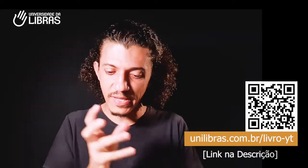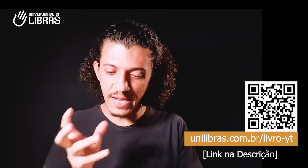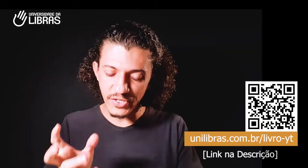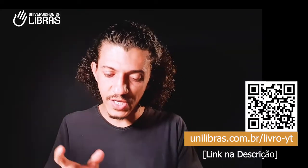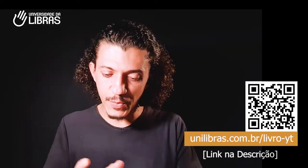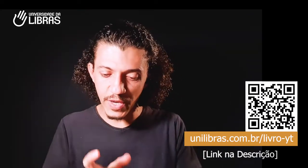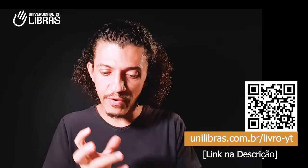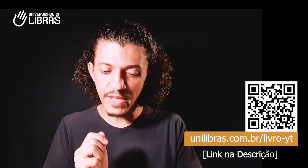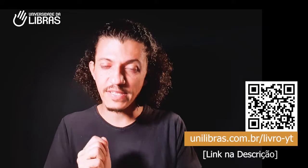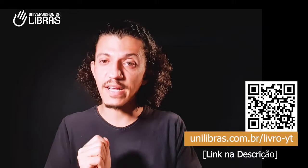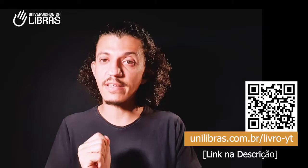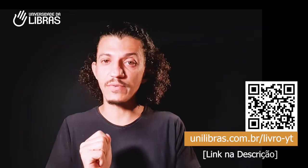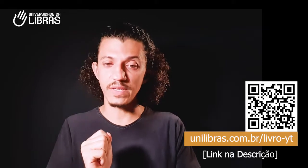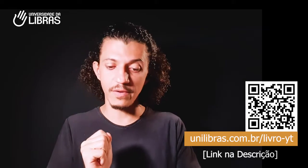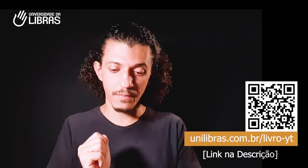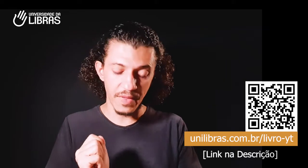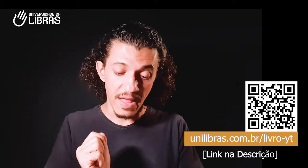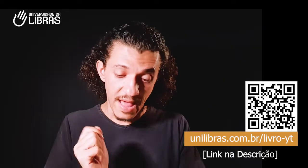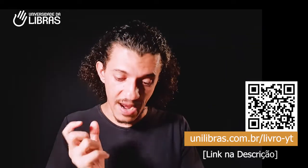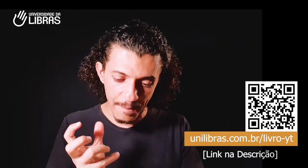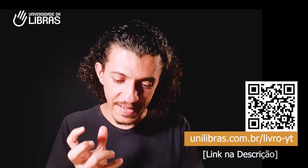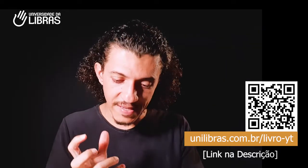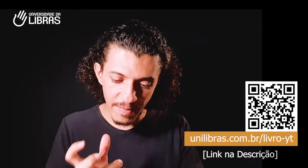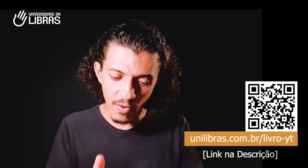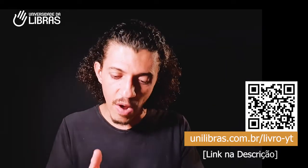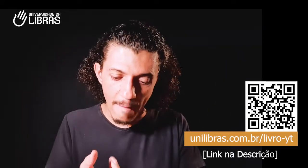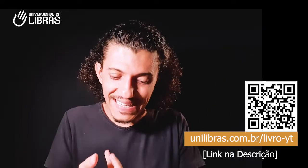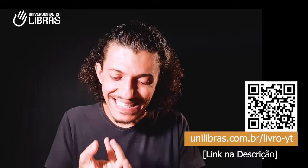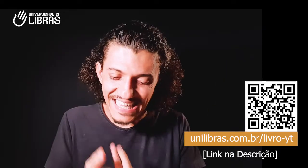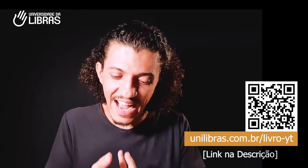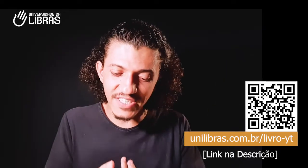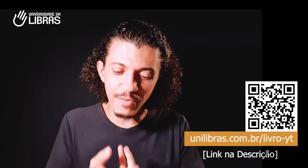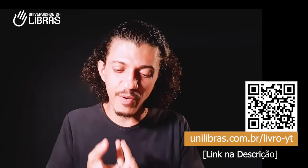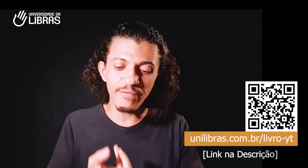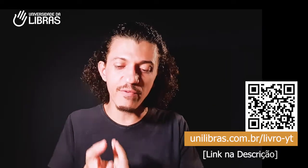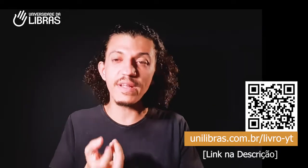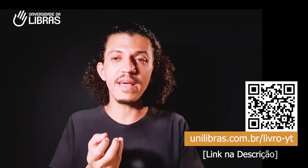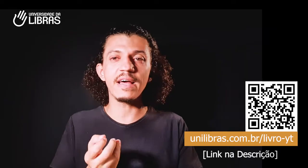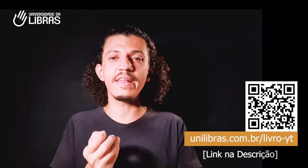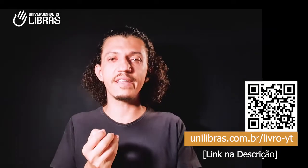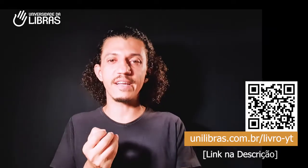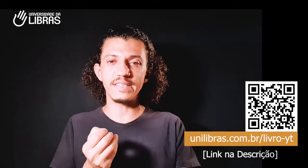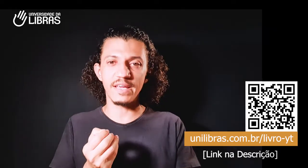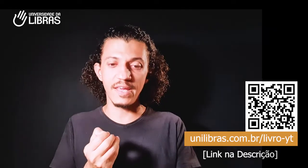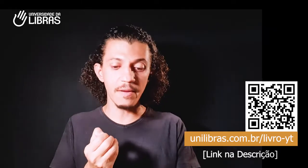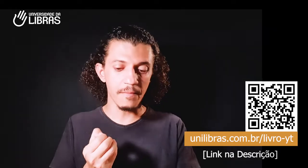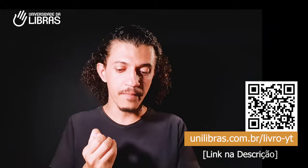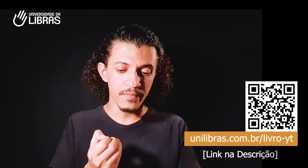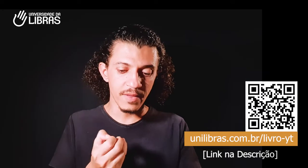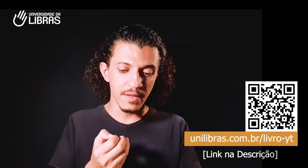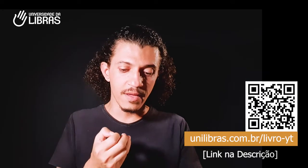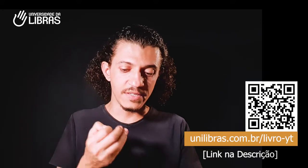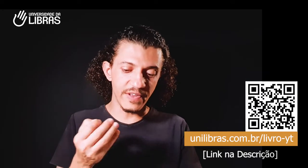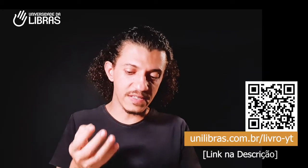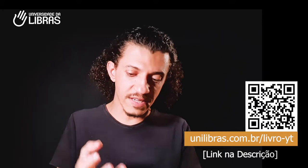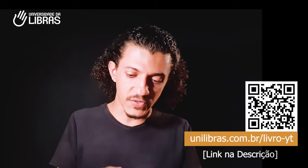espaço que ela tinha disponível que está cartãozinho Ela percebeu a mensagem profunda que ela queria trazer aqui de